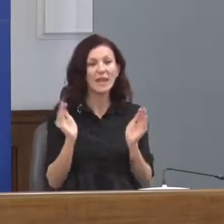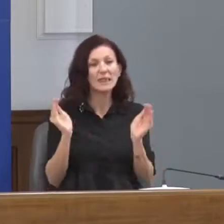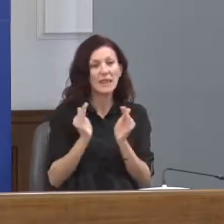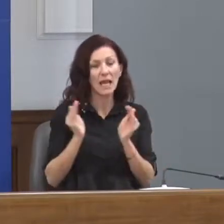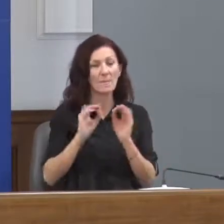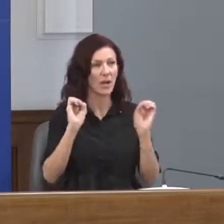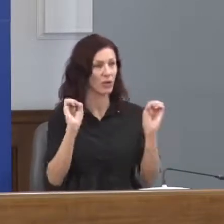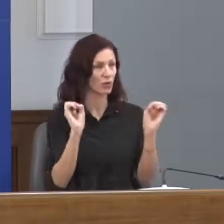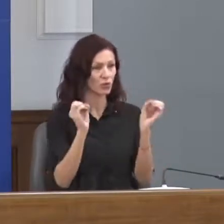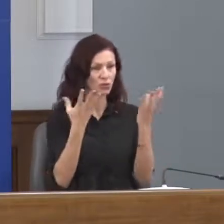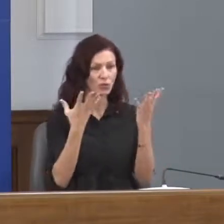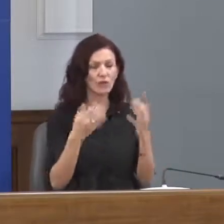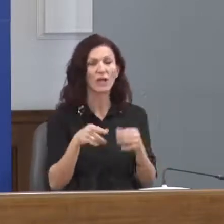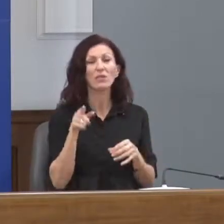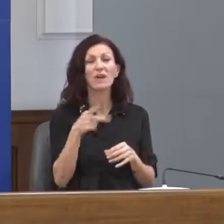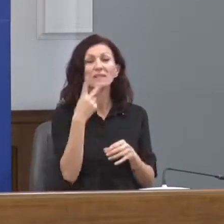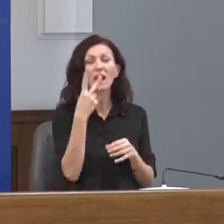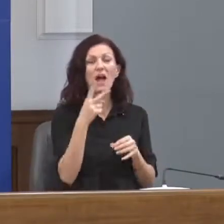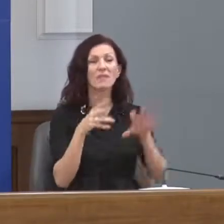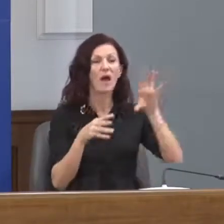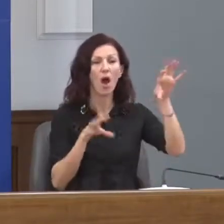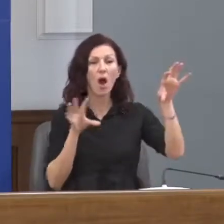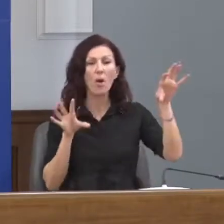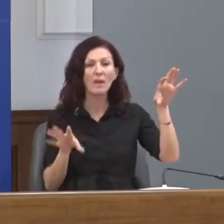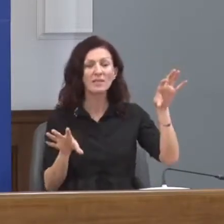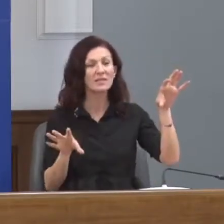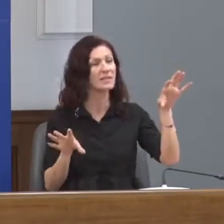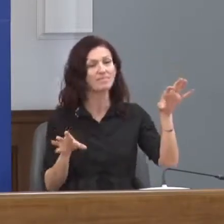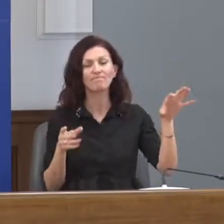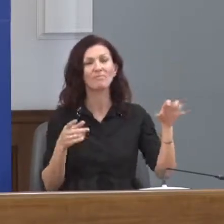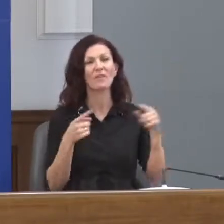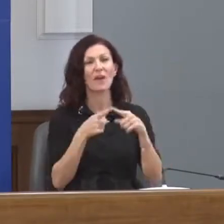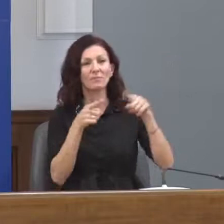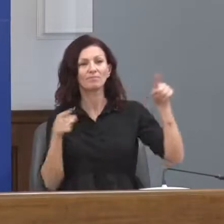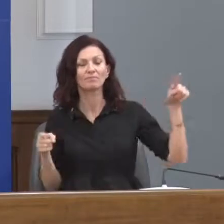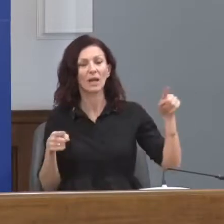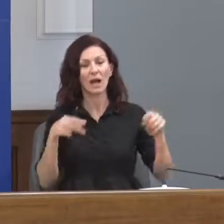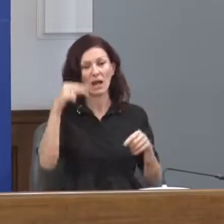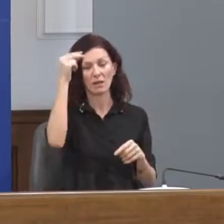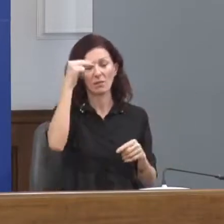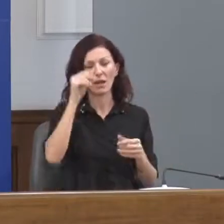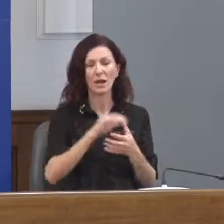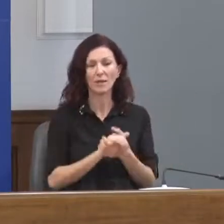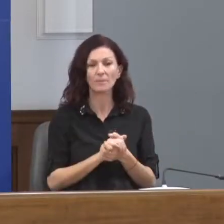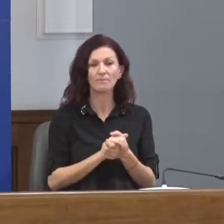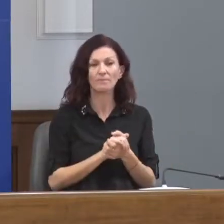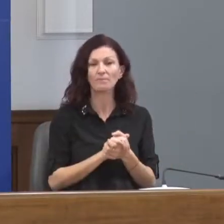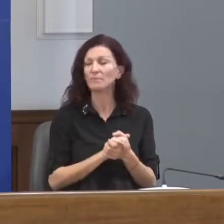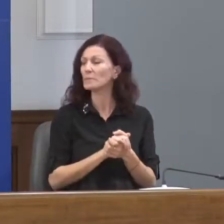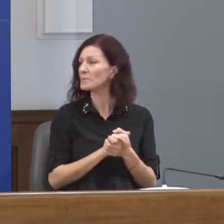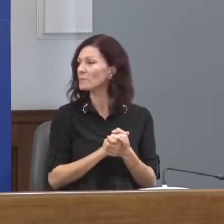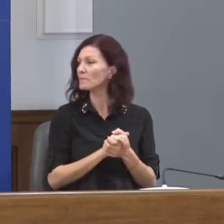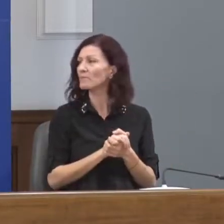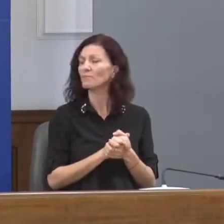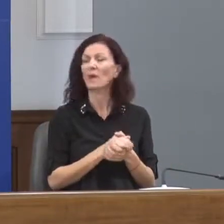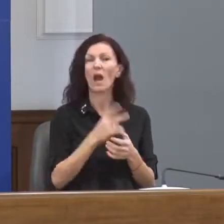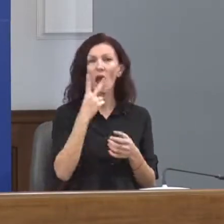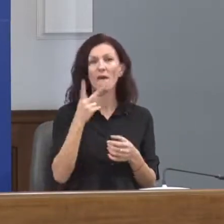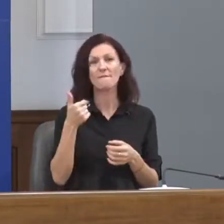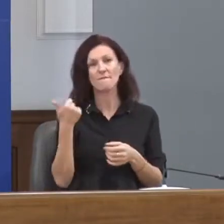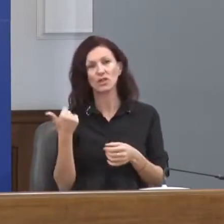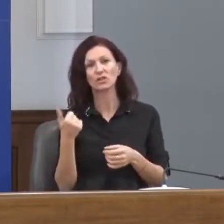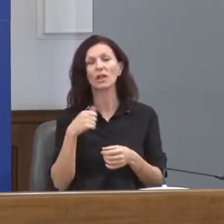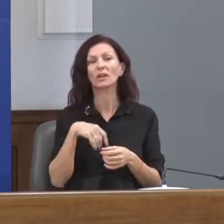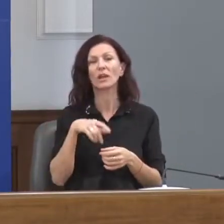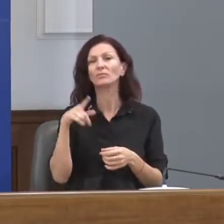са двете области, които са от двата края на държавата. Виждате в червено колко